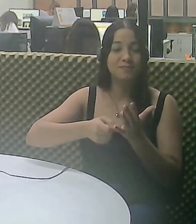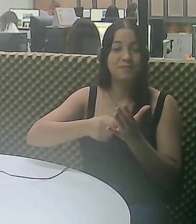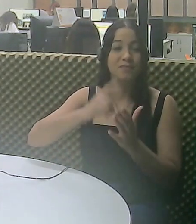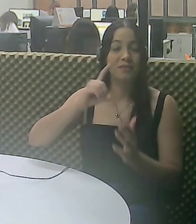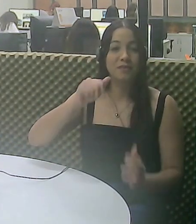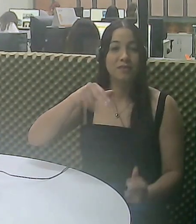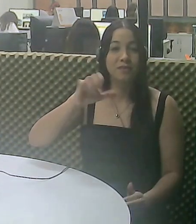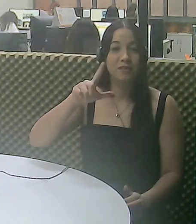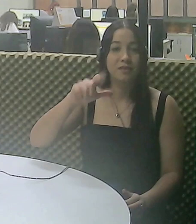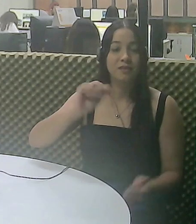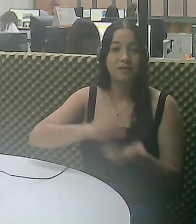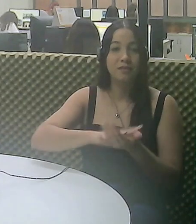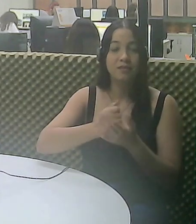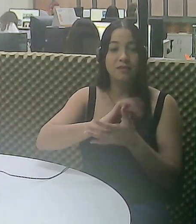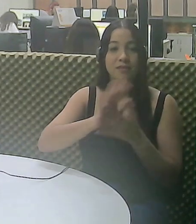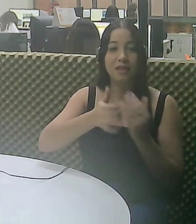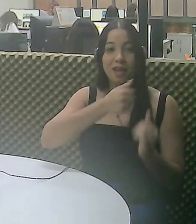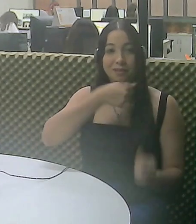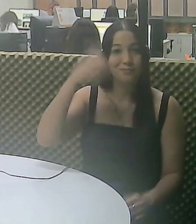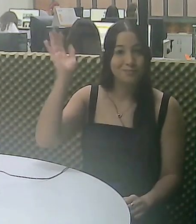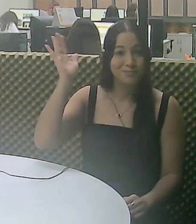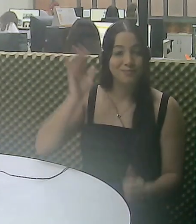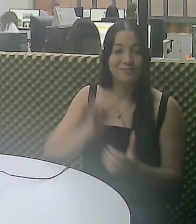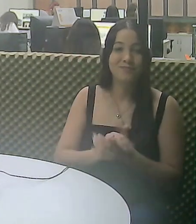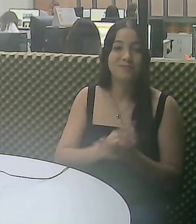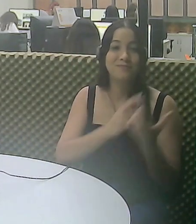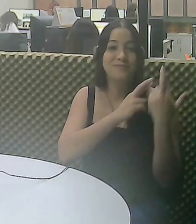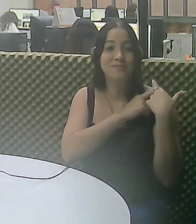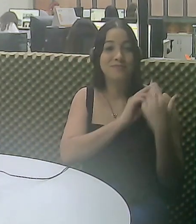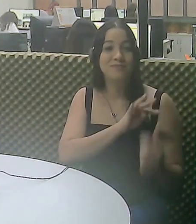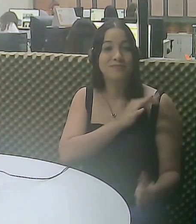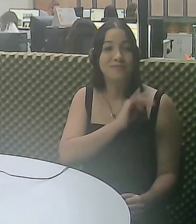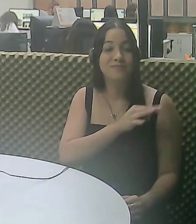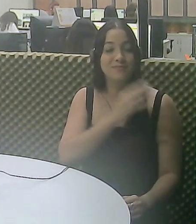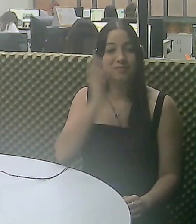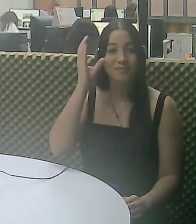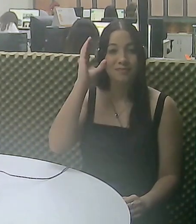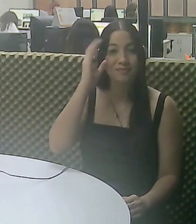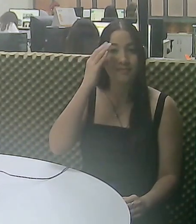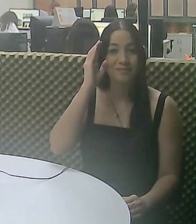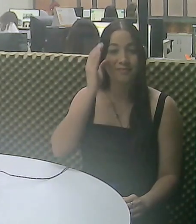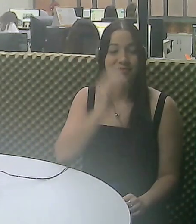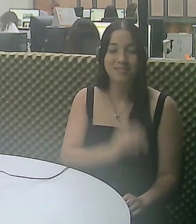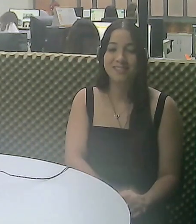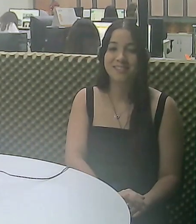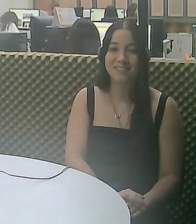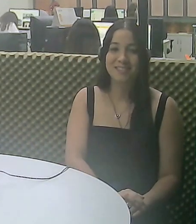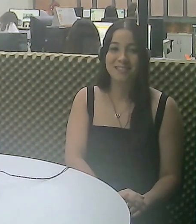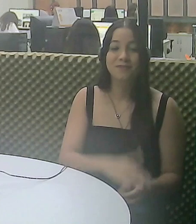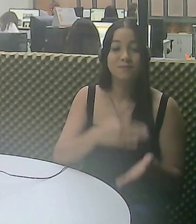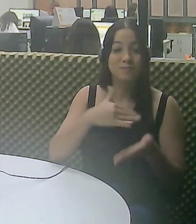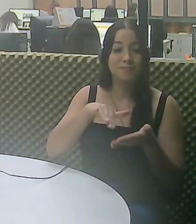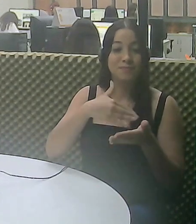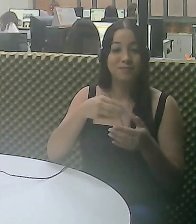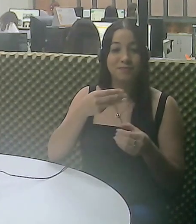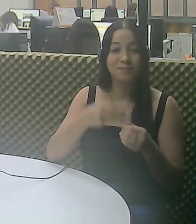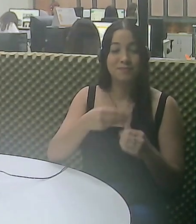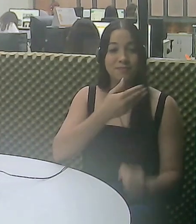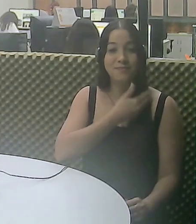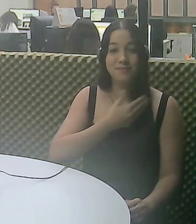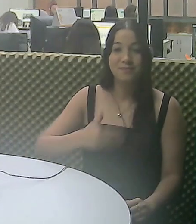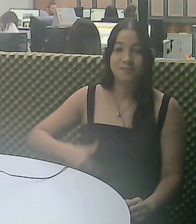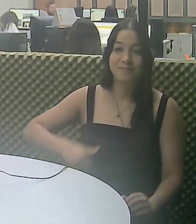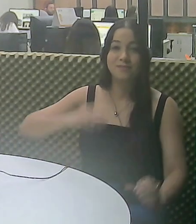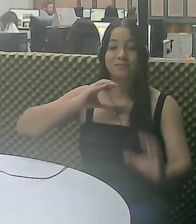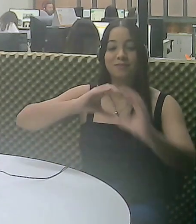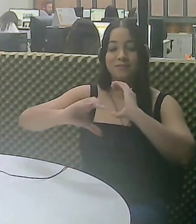Daniela Aires. Tradução em Libras, Amanda Valentim. Responsável técnico, Cristiano Silva.